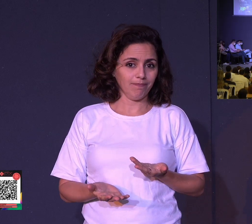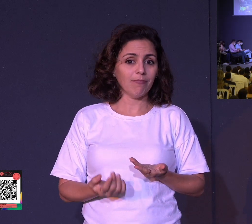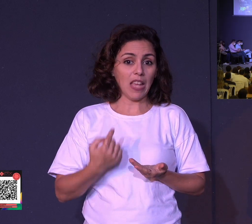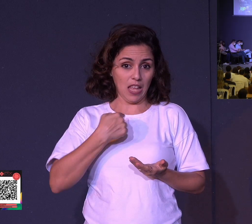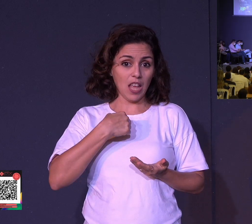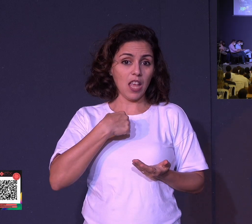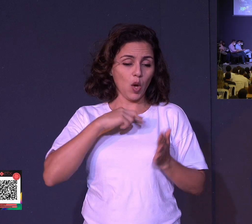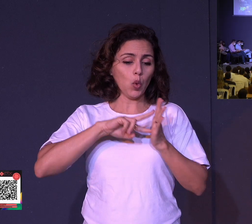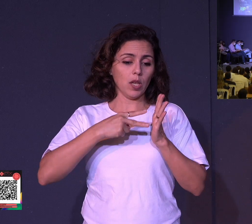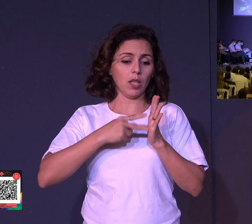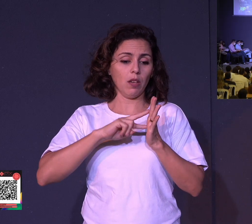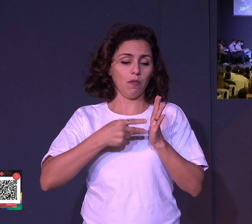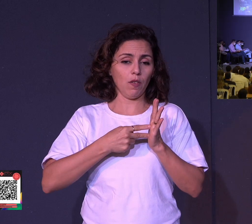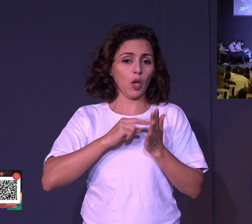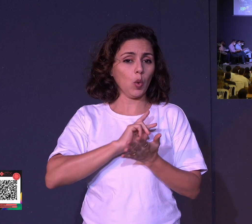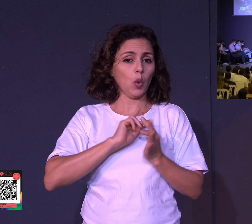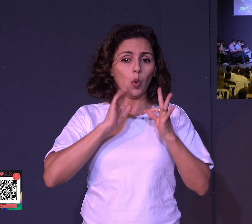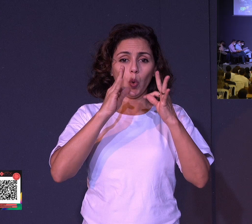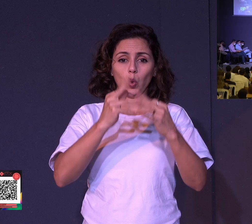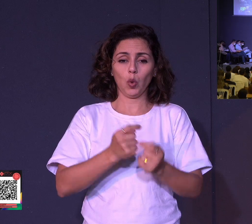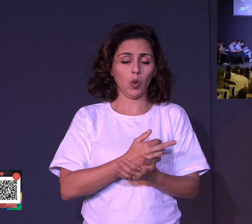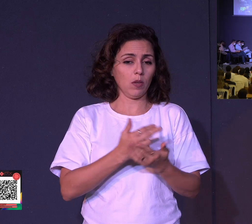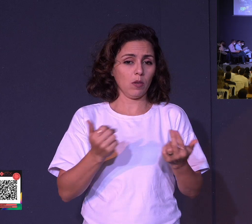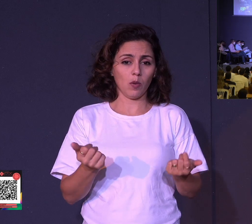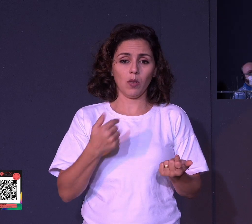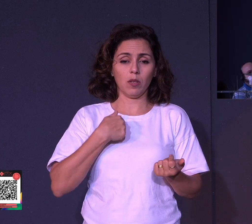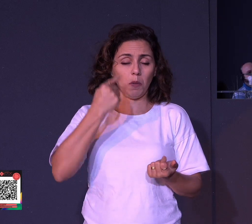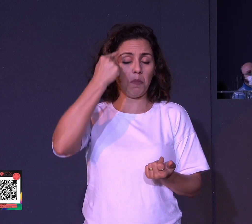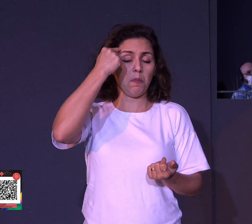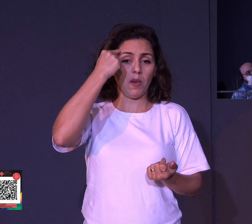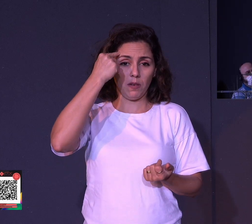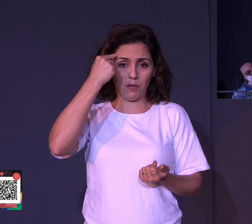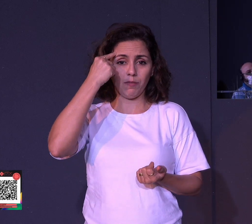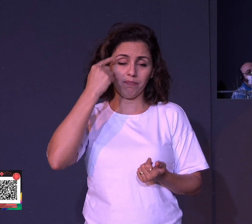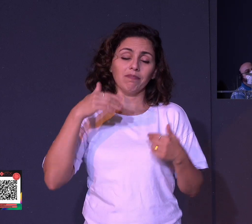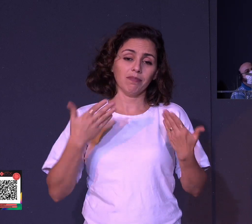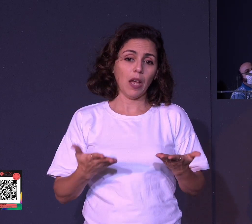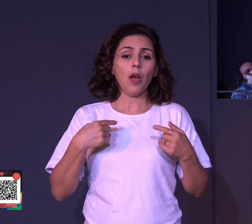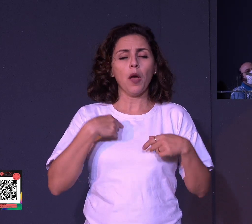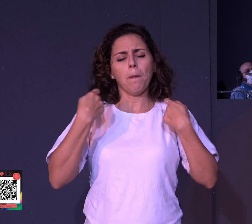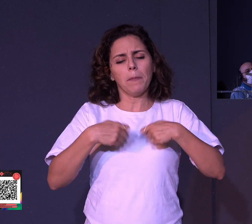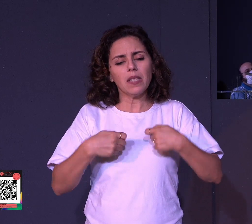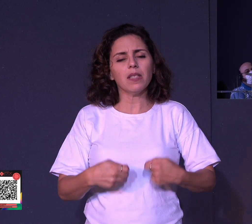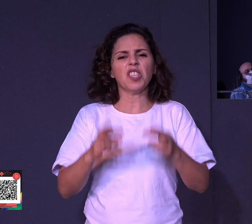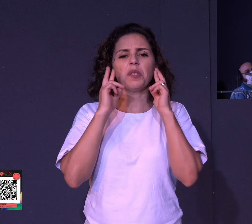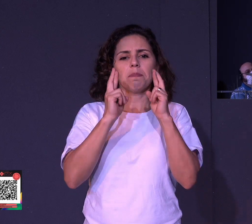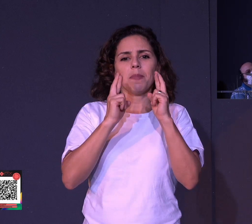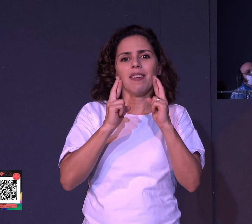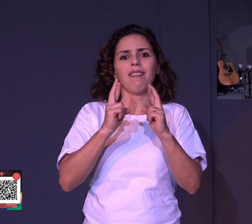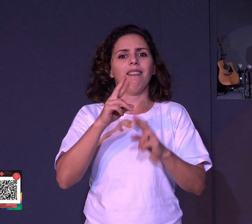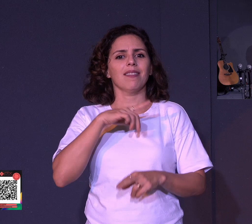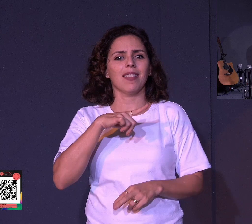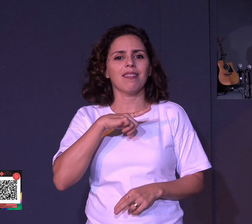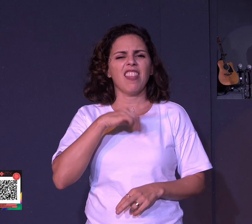que trazer à minha memória, à minha mente, tudo aquilo que me dá esperança, tudo aquilo que alimenta a minha fé, para o seu bem, para a sua